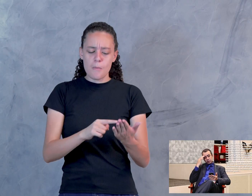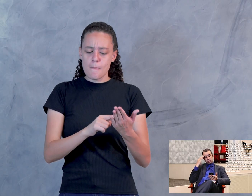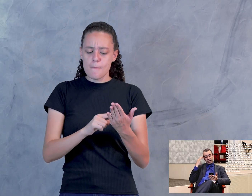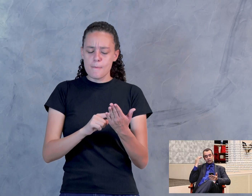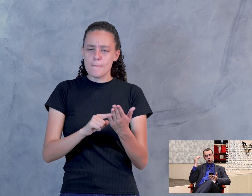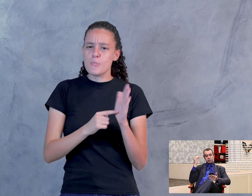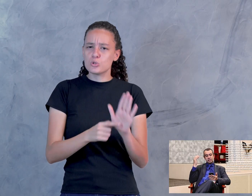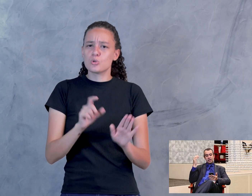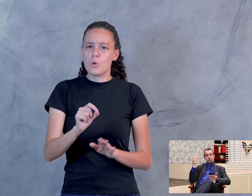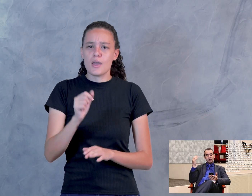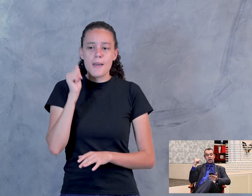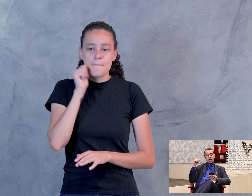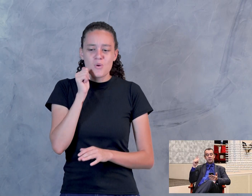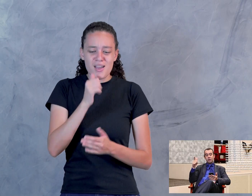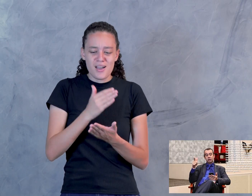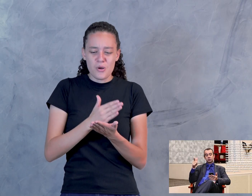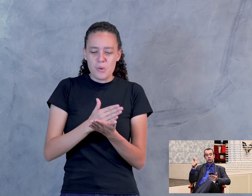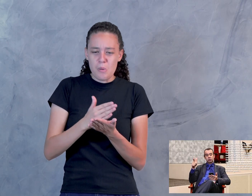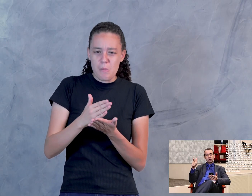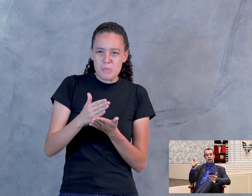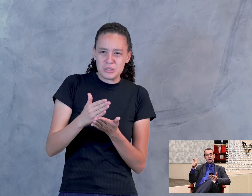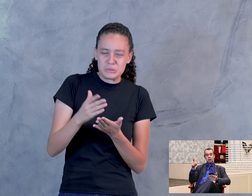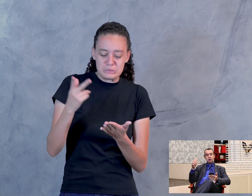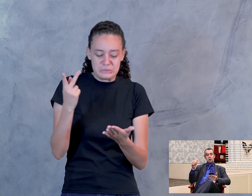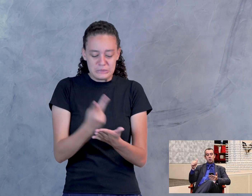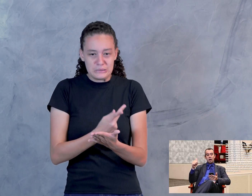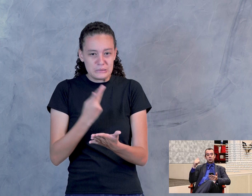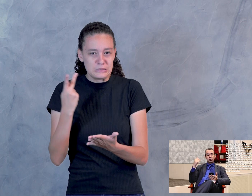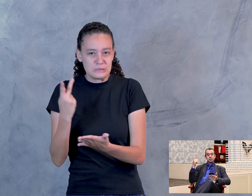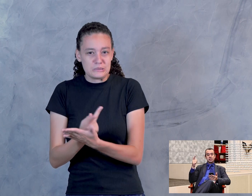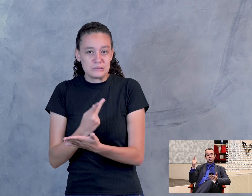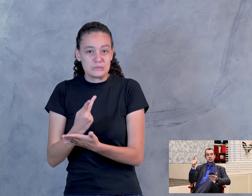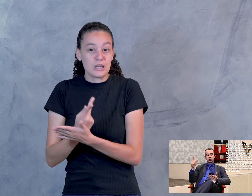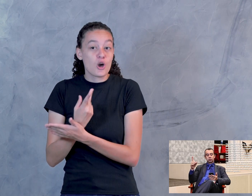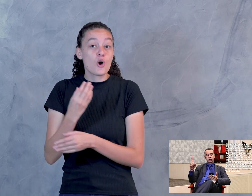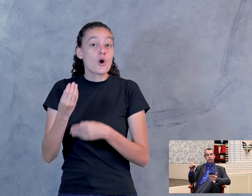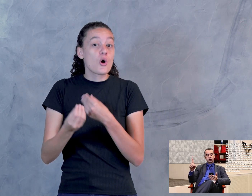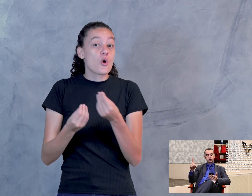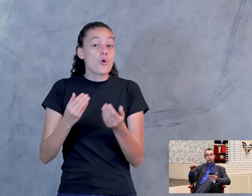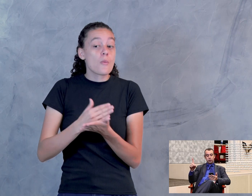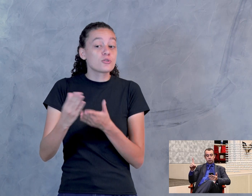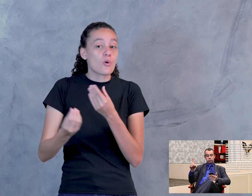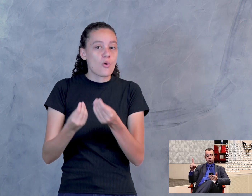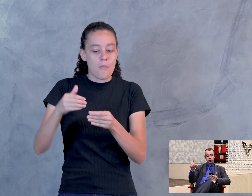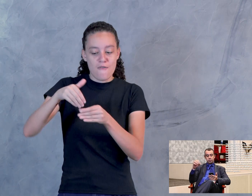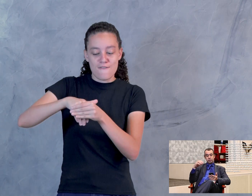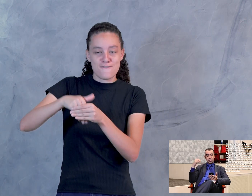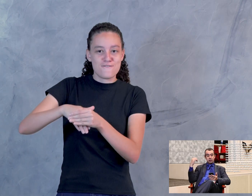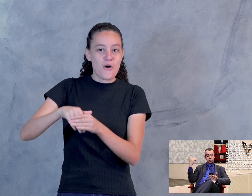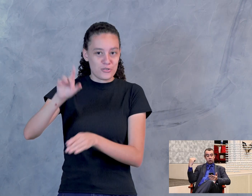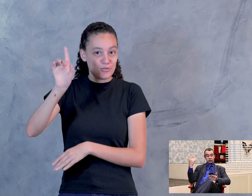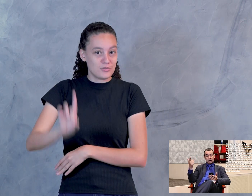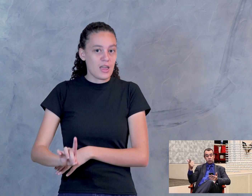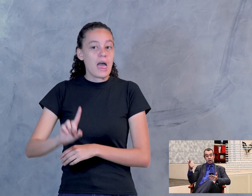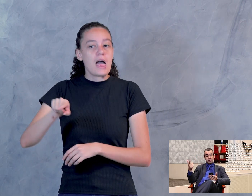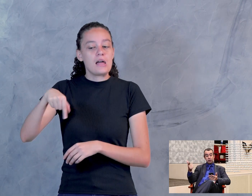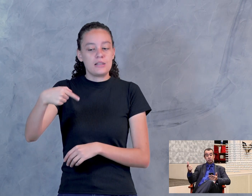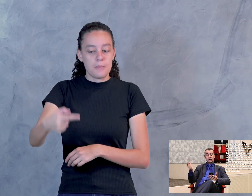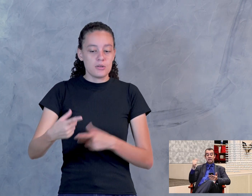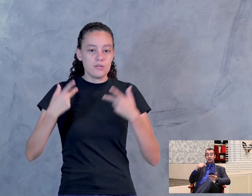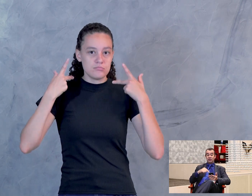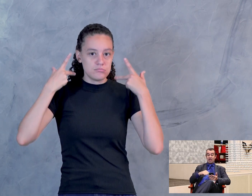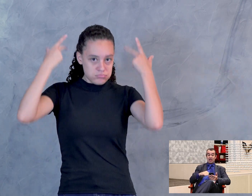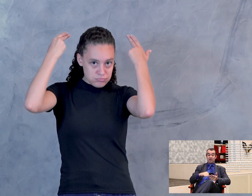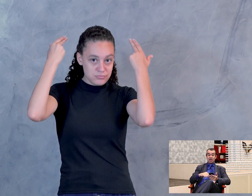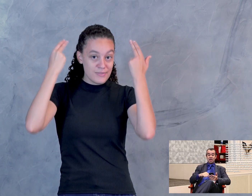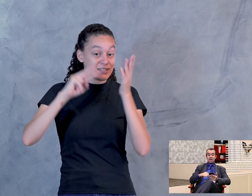mostrou que as mulheres começaram a ficar fora do seu lugar com a concessão do direito de voto, depois que elas cortaram o cabelo, o